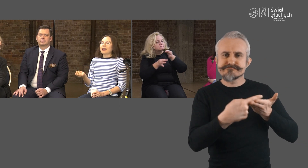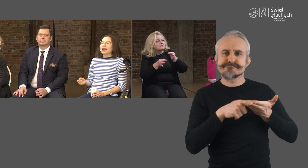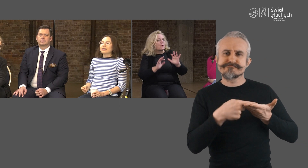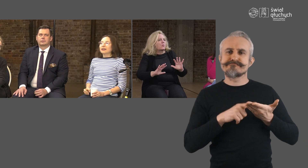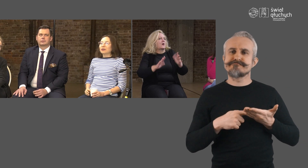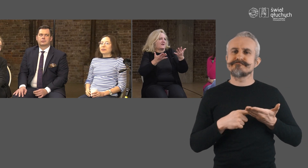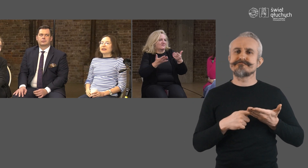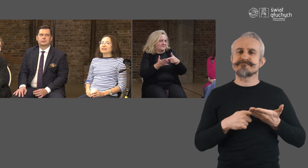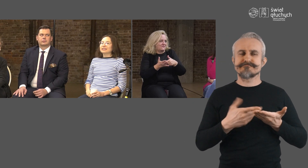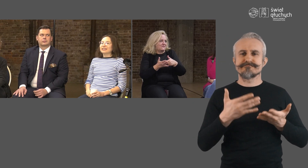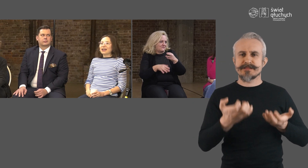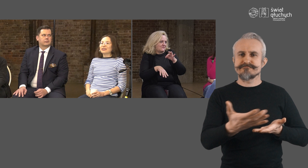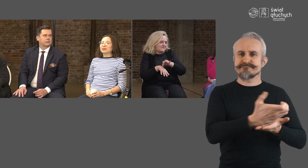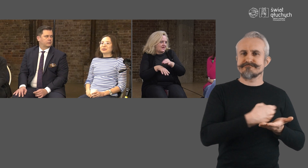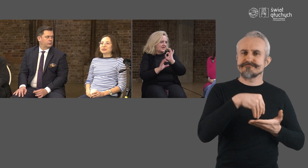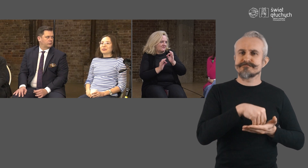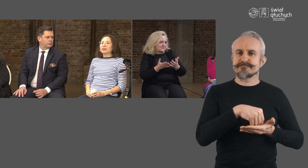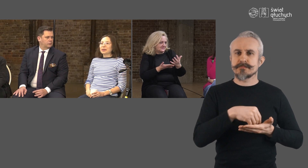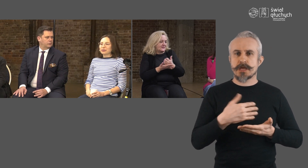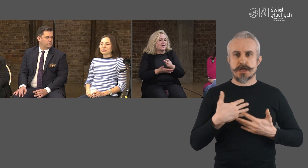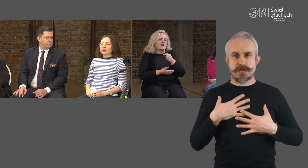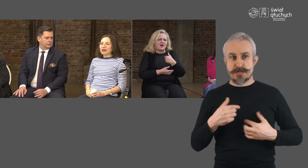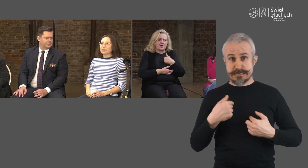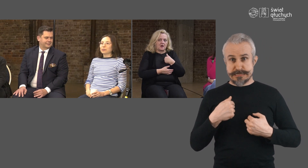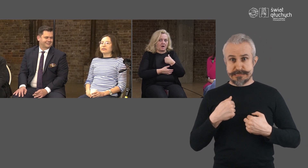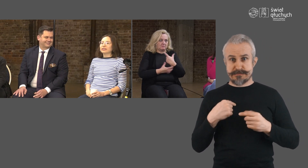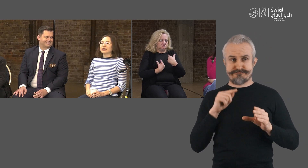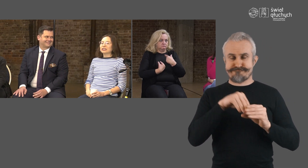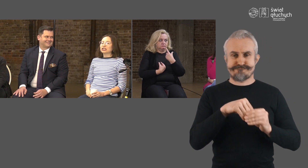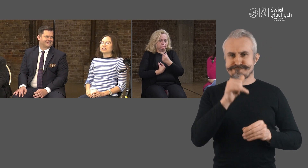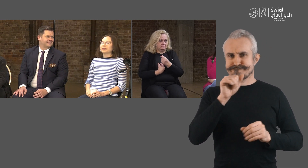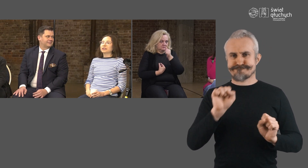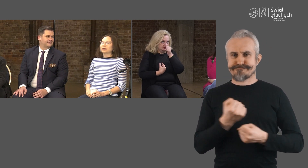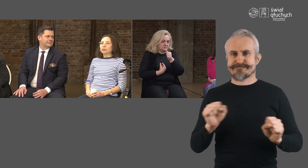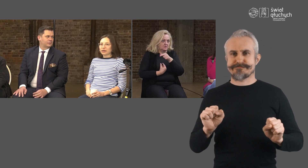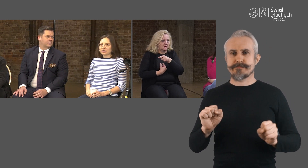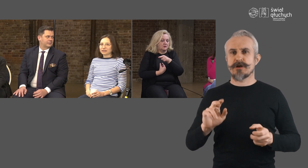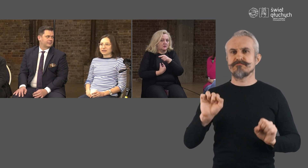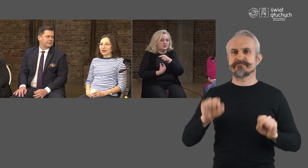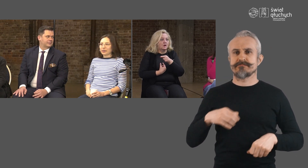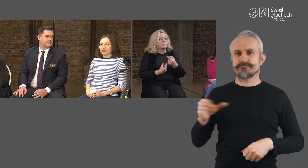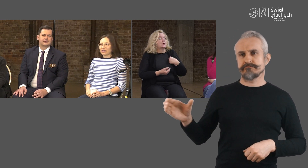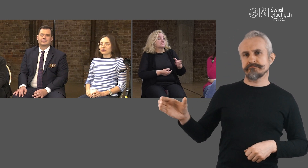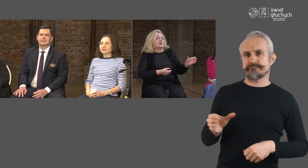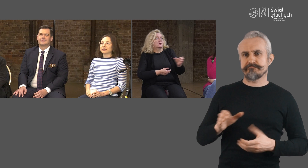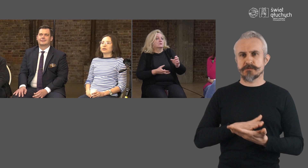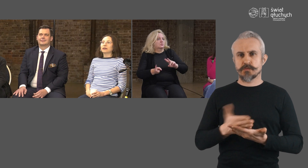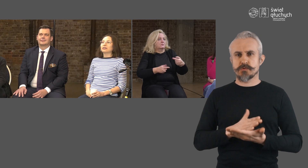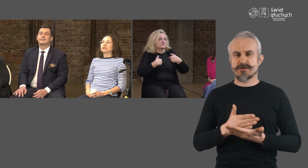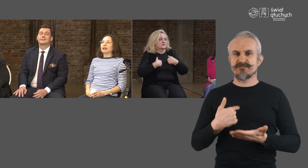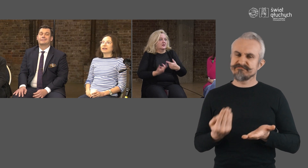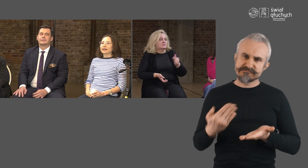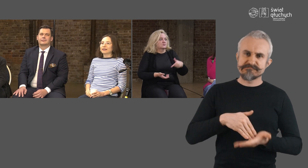pacjentem. Natomiast ja osobiście bym nie poszła, bo bym wiedziała, że jeszcze będzie tłumacz języka migowego, ze